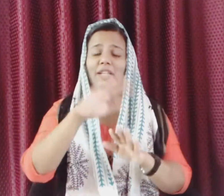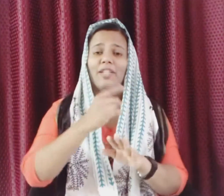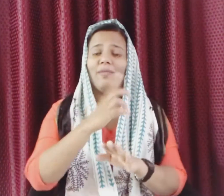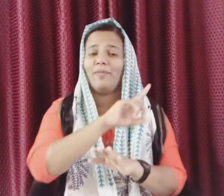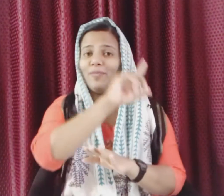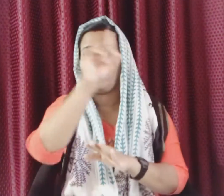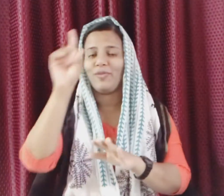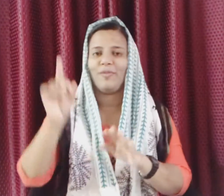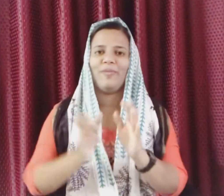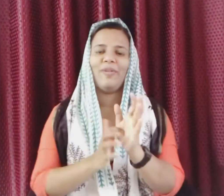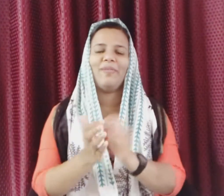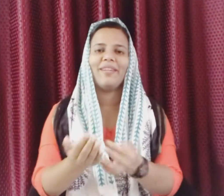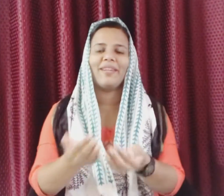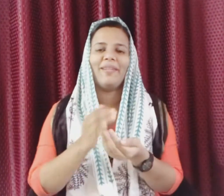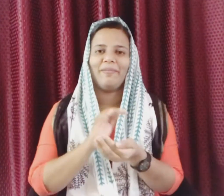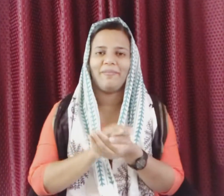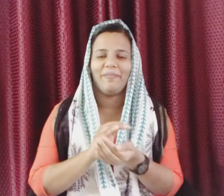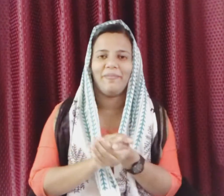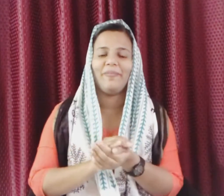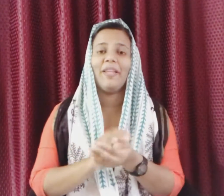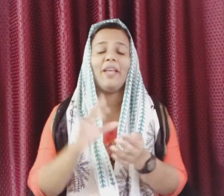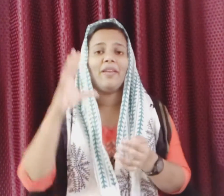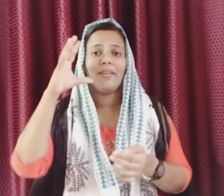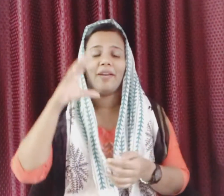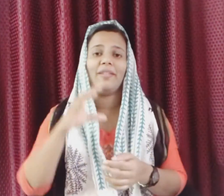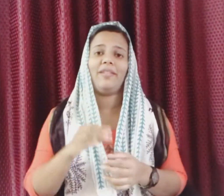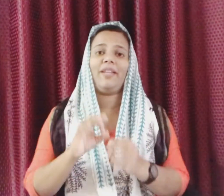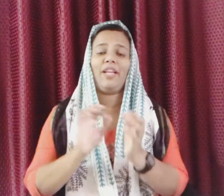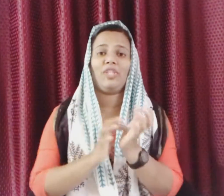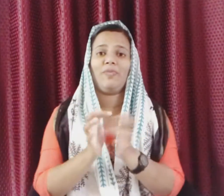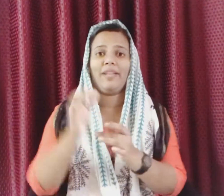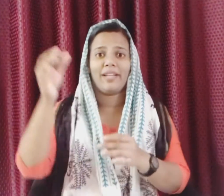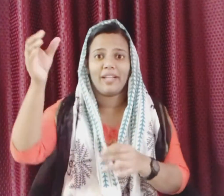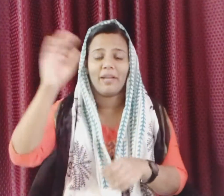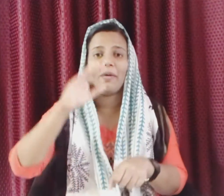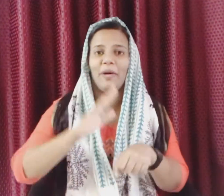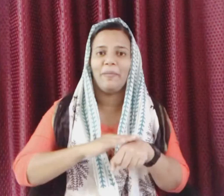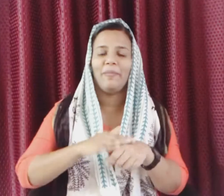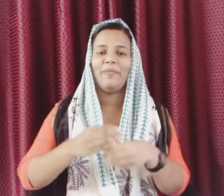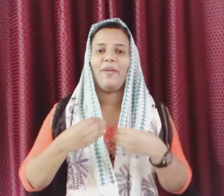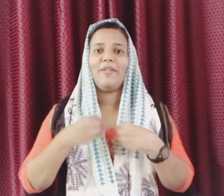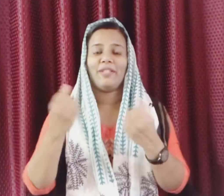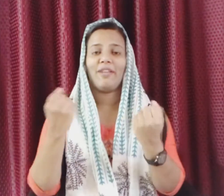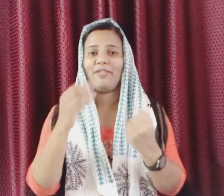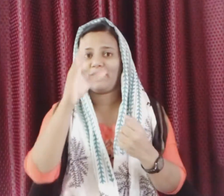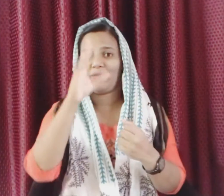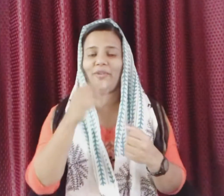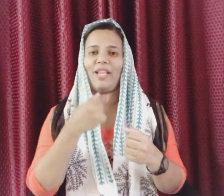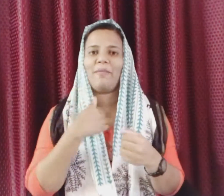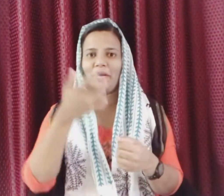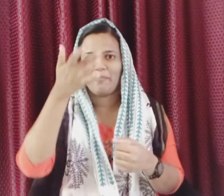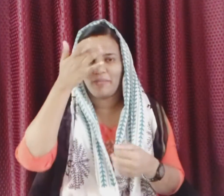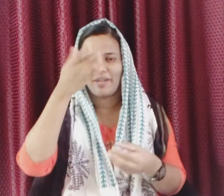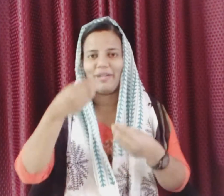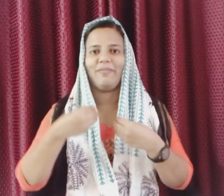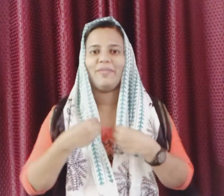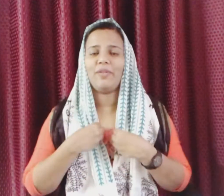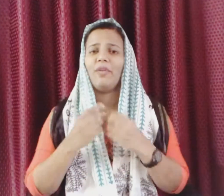കഴിഞ്ഞ പകൽക്കാലം മുഴുവൻ നമ്മുടെ കർത്താവ് നമ്മളെ കാത്തു പരിപാലിച്ചു. കഴിഞ്ഞ രാത്രിയിലും കർത്താവിൻ്റെ കൃപ അനുഭവിപ്പാൻ സർവശക്തനായ കർത്താവ് നമുക്ക് ഭാഗ്യം തന്നു.